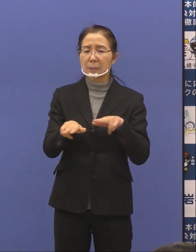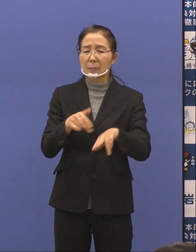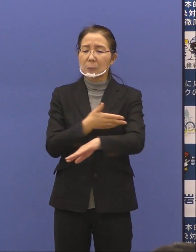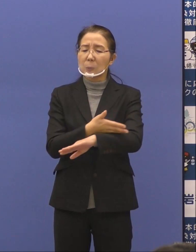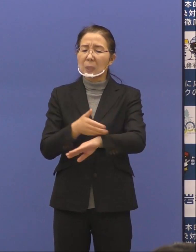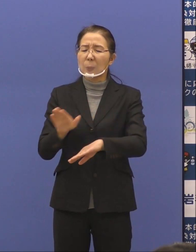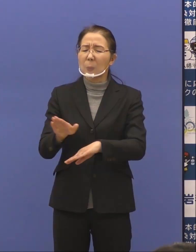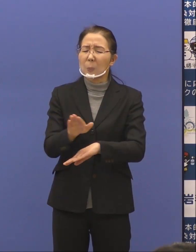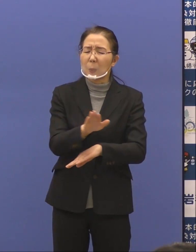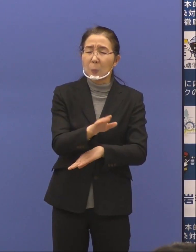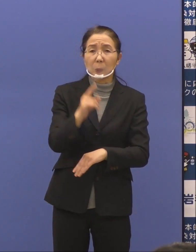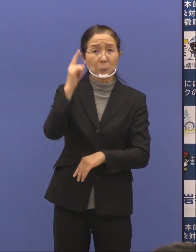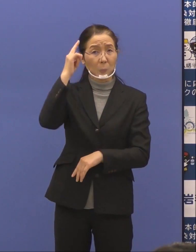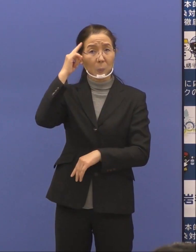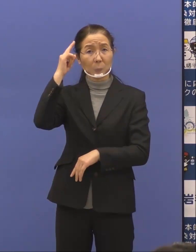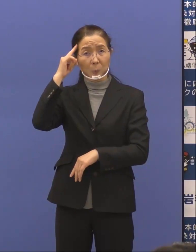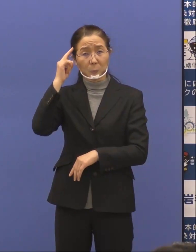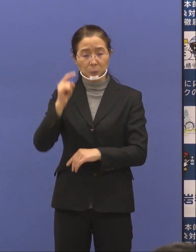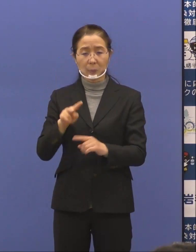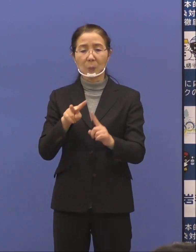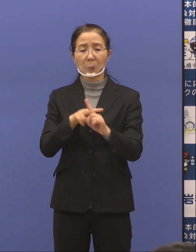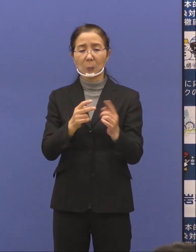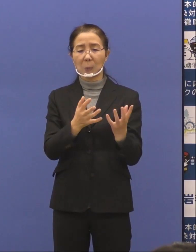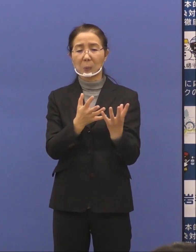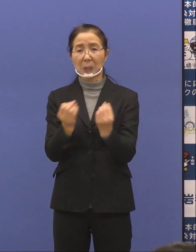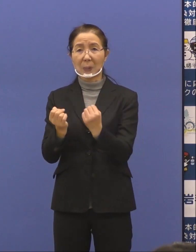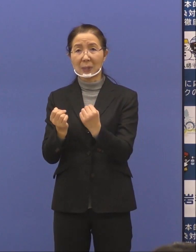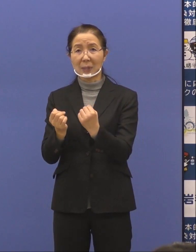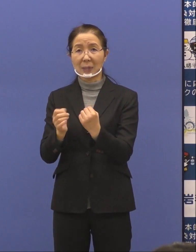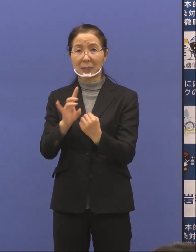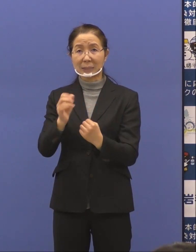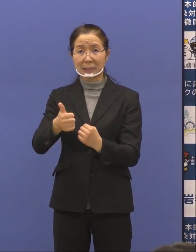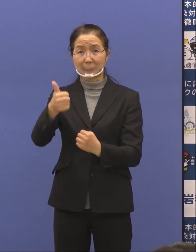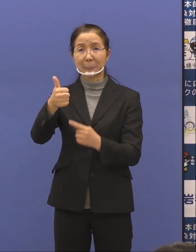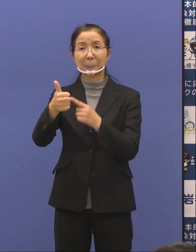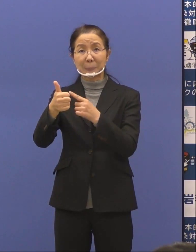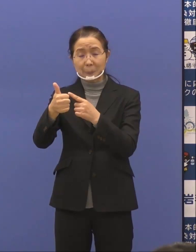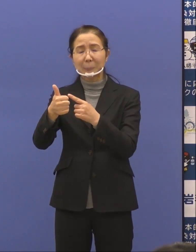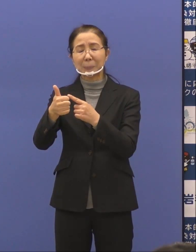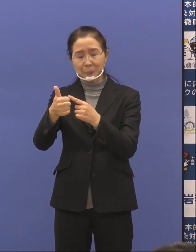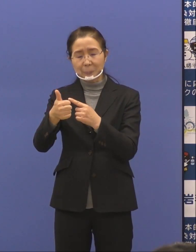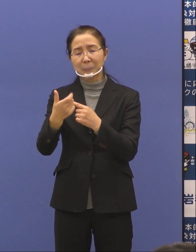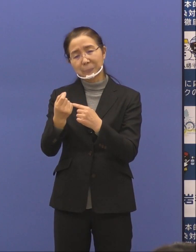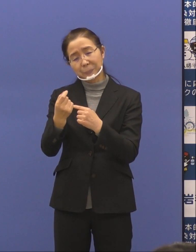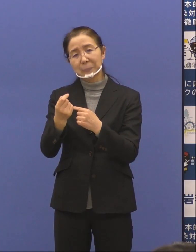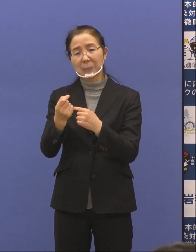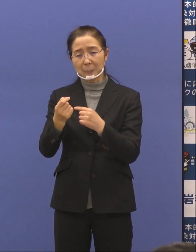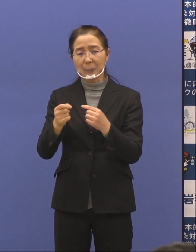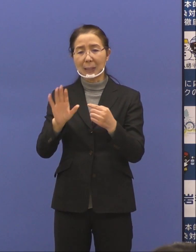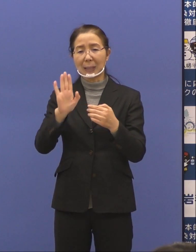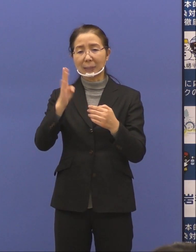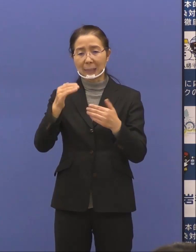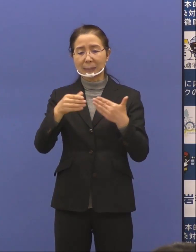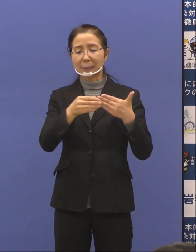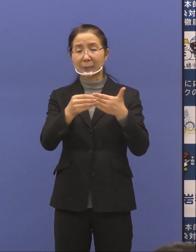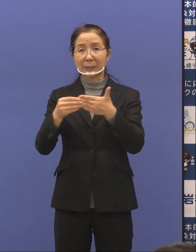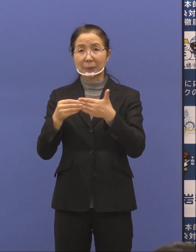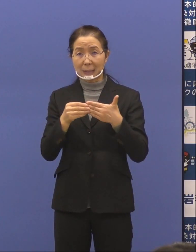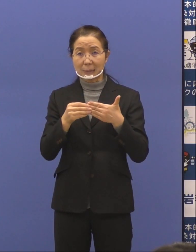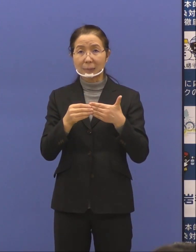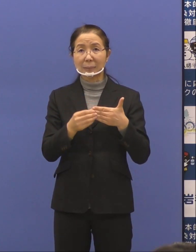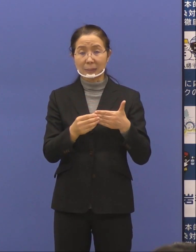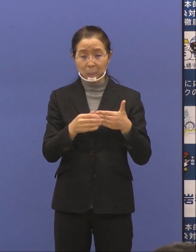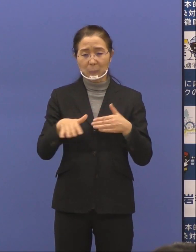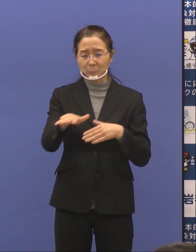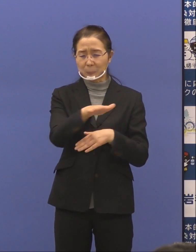まして、小沢議員を中心とした立憲民主党の県連のグループと品さんの方でこう